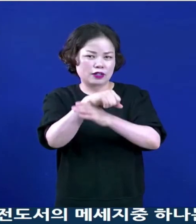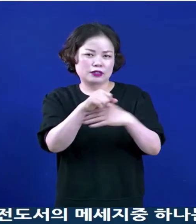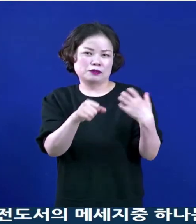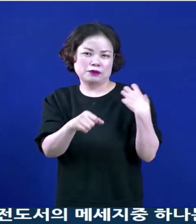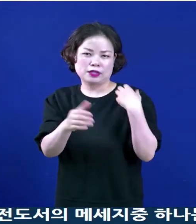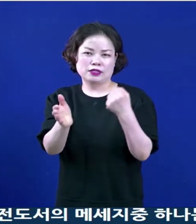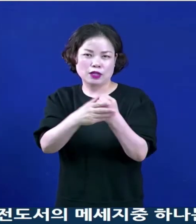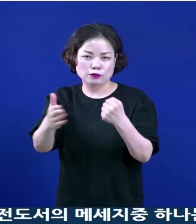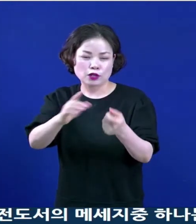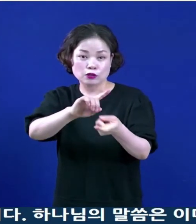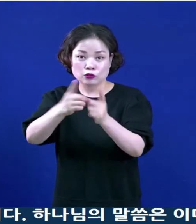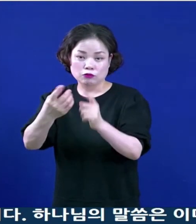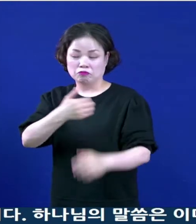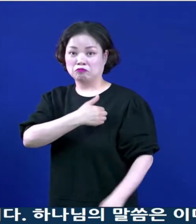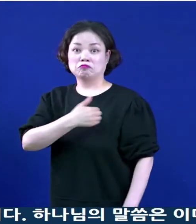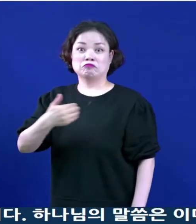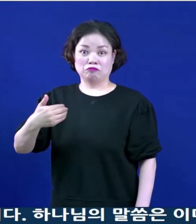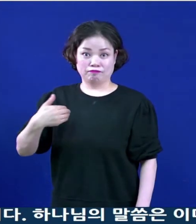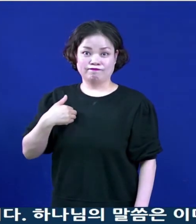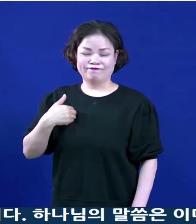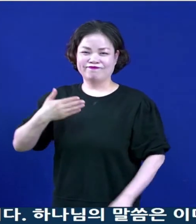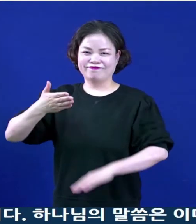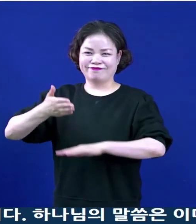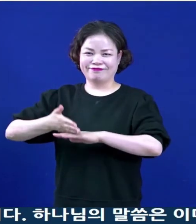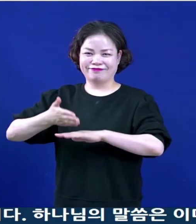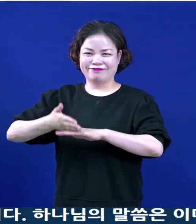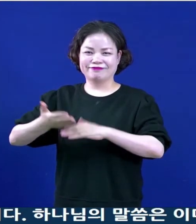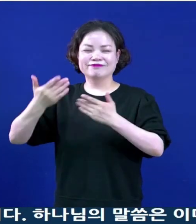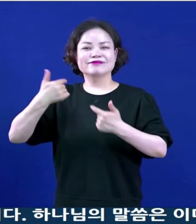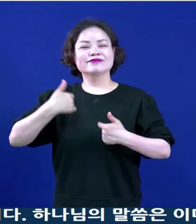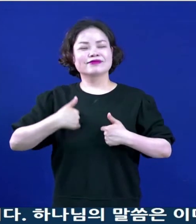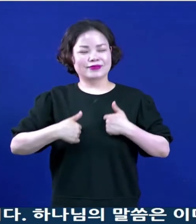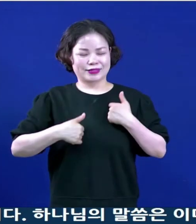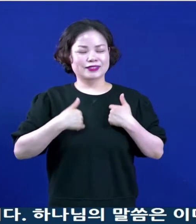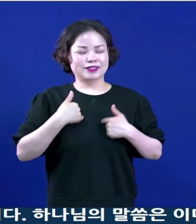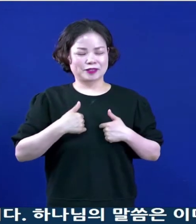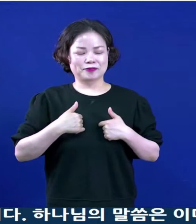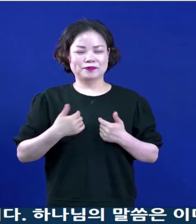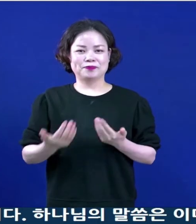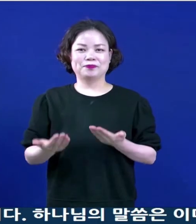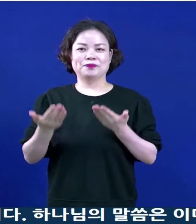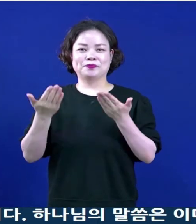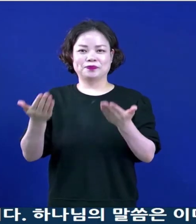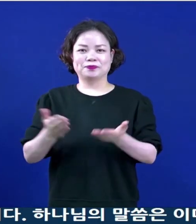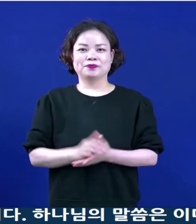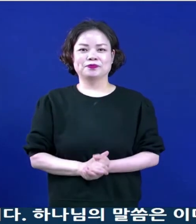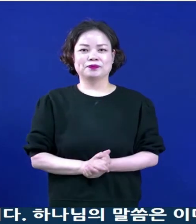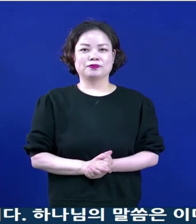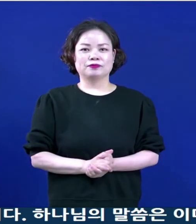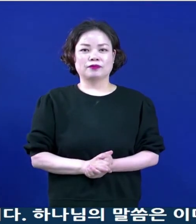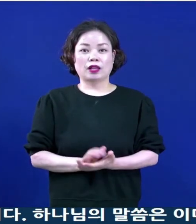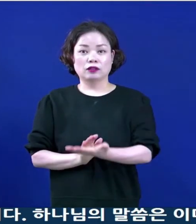때문에 그것으로 만족하고 감사하고 기뻐하라고 말씀하고 있다라고 하는 거죠.